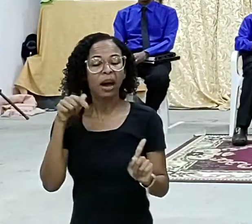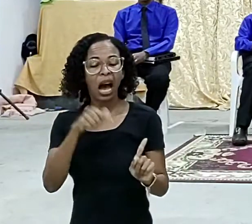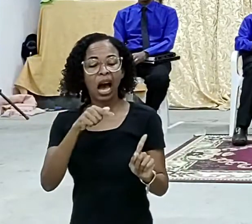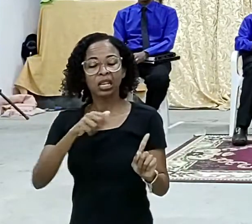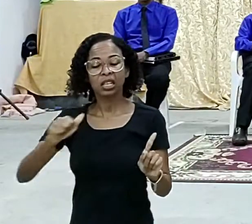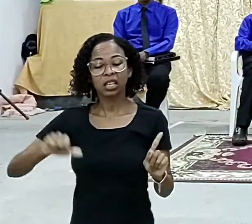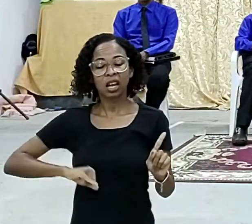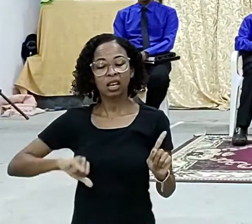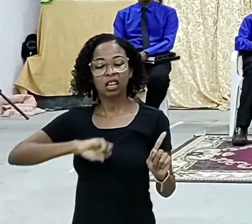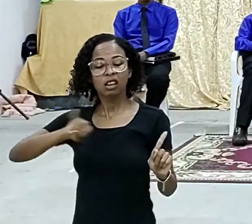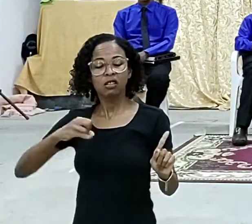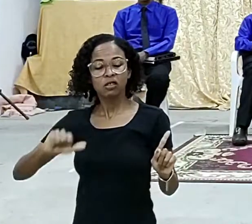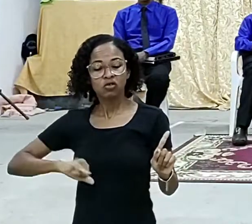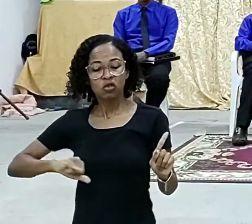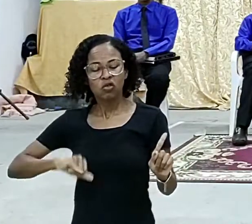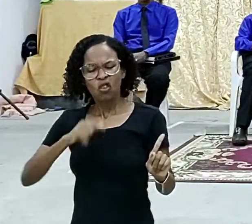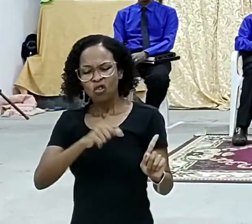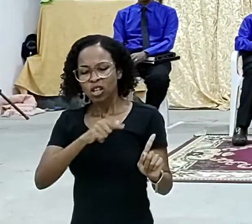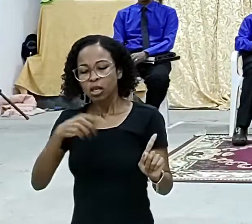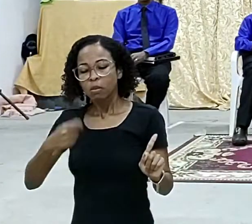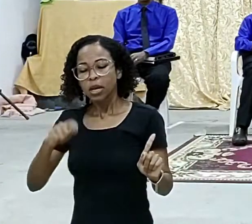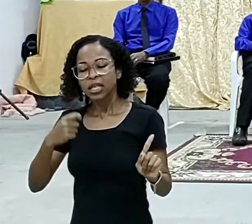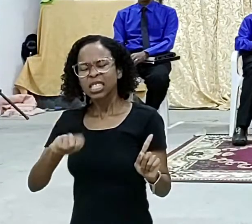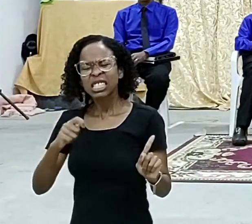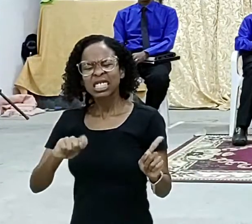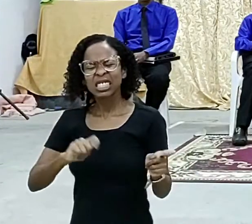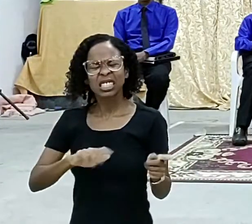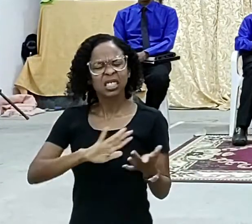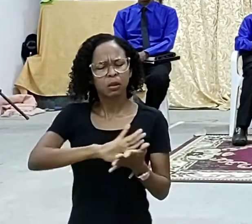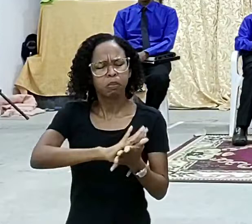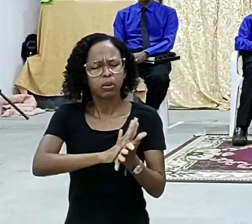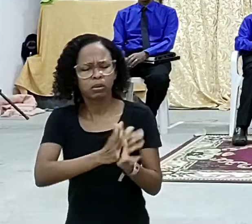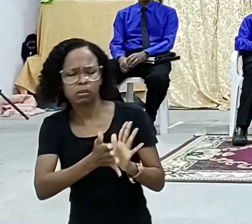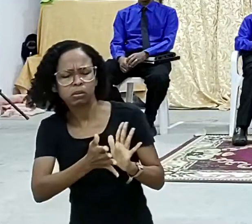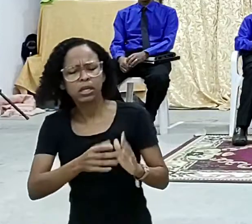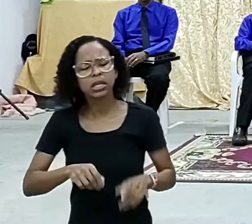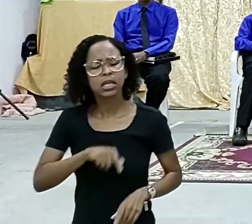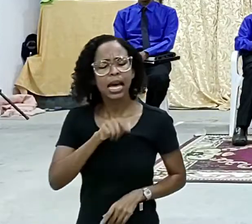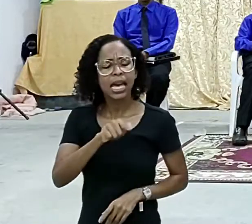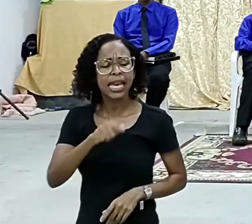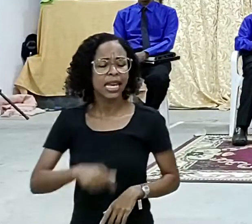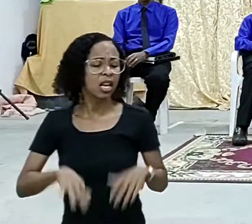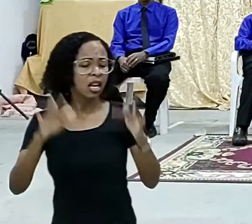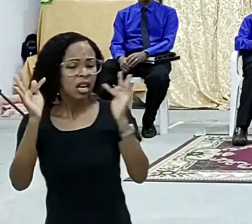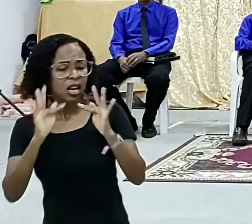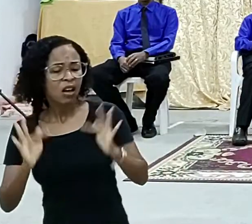aqui, dizendo que ele tinha muitos filhos e muitas propriedades.